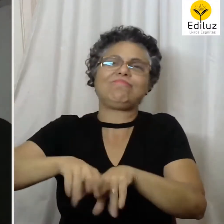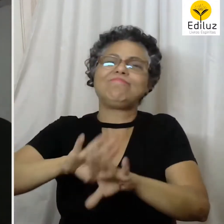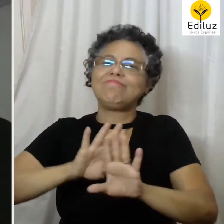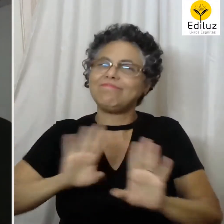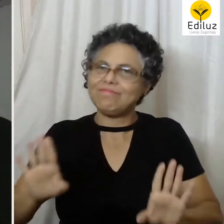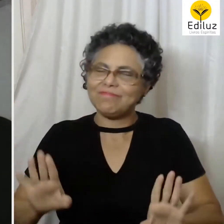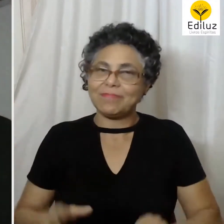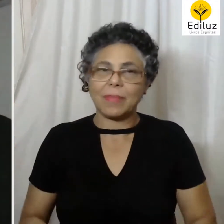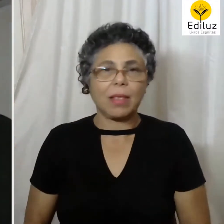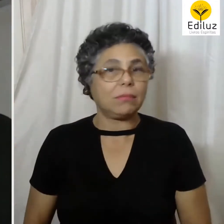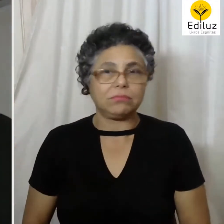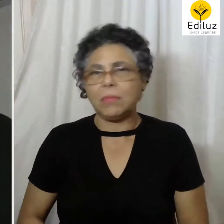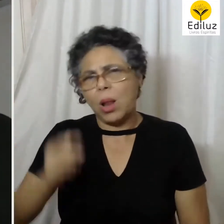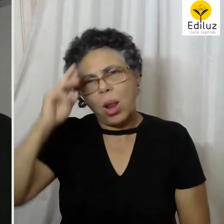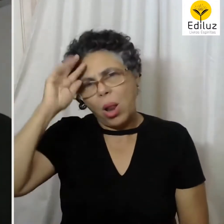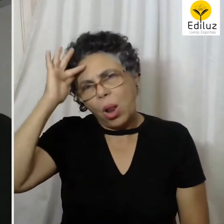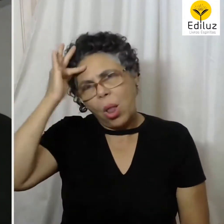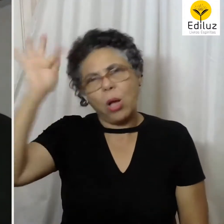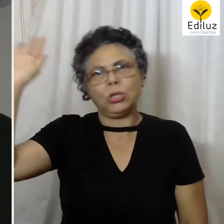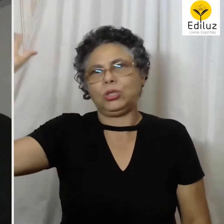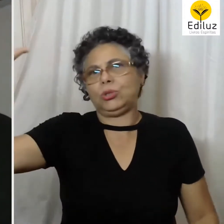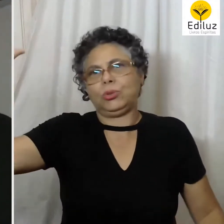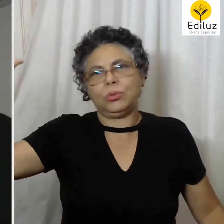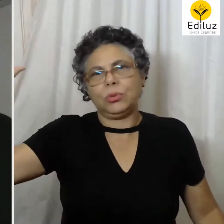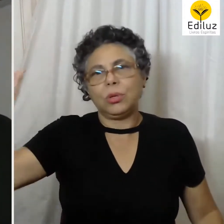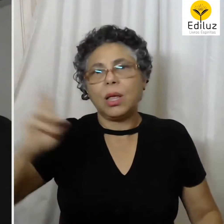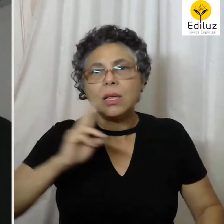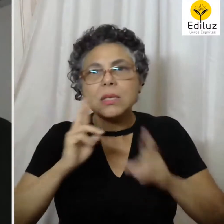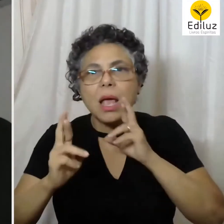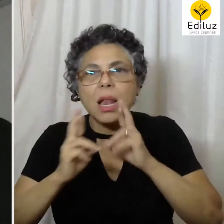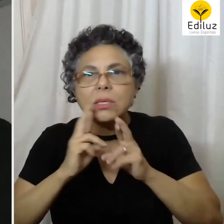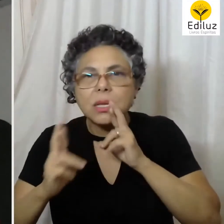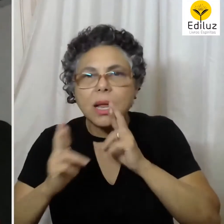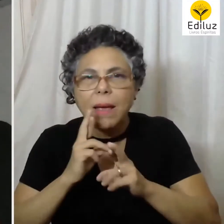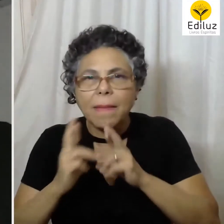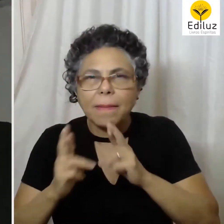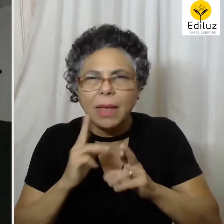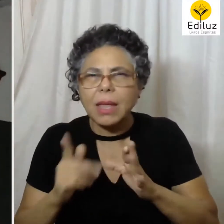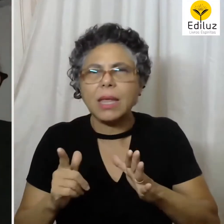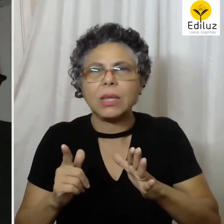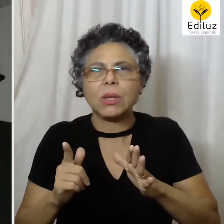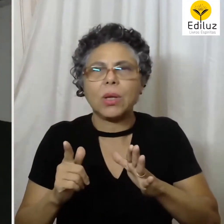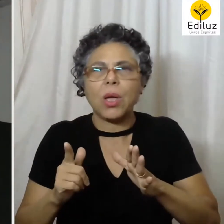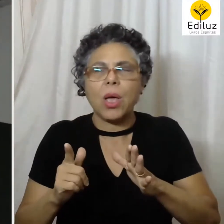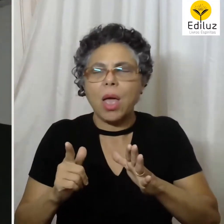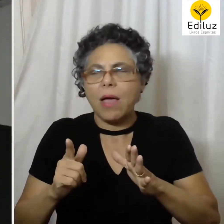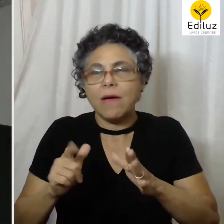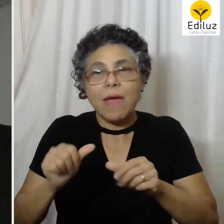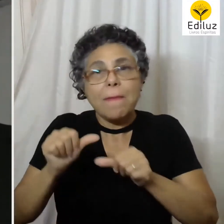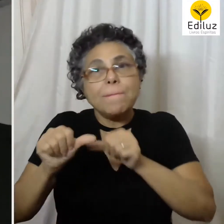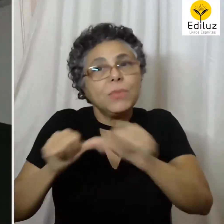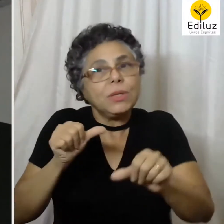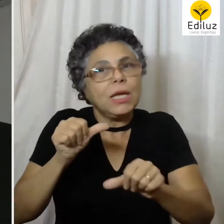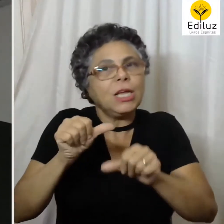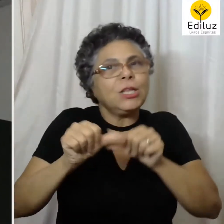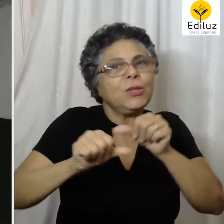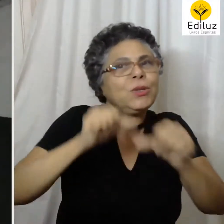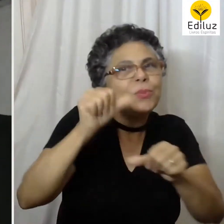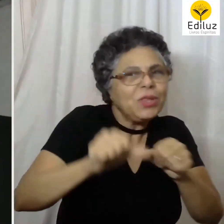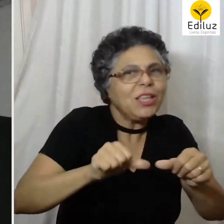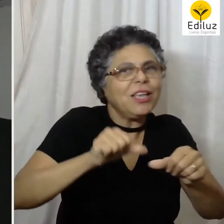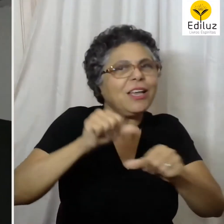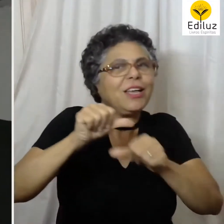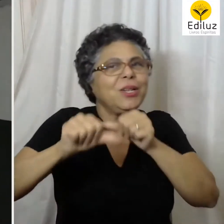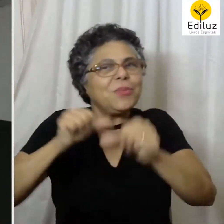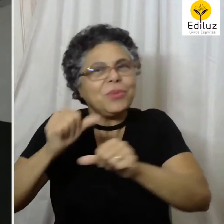É lógico que esse relacionamento, ele vai se reconfigurando, se atualizando